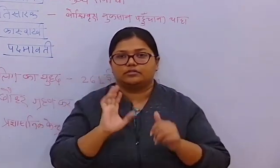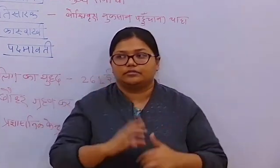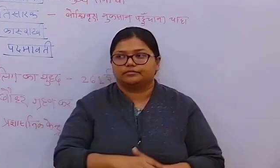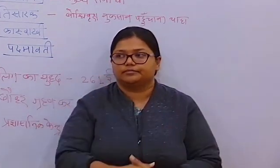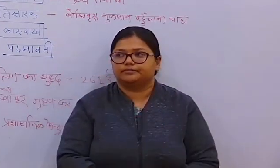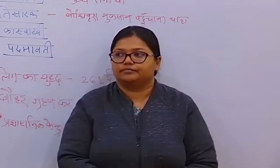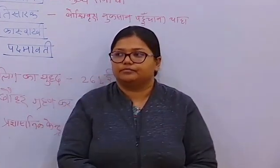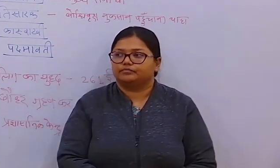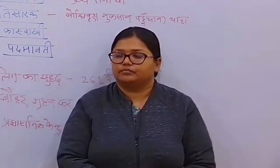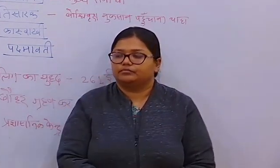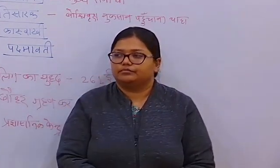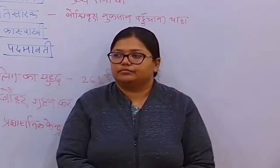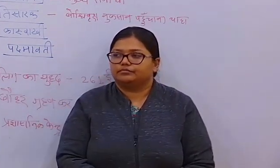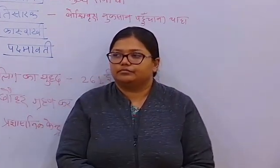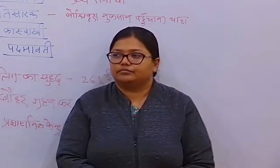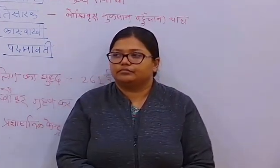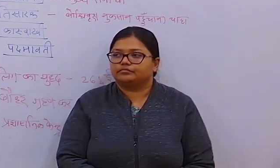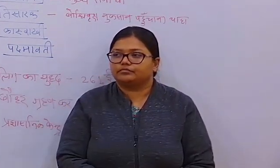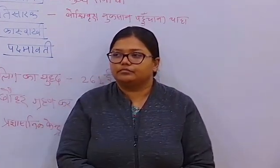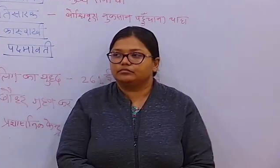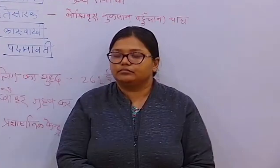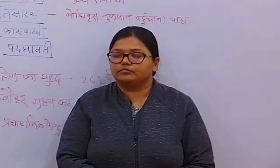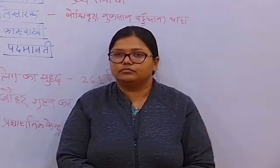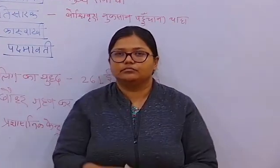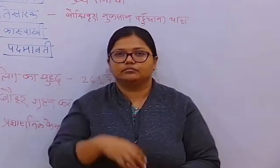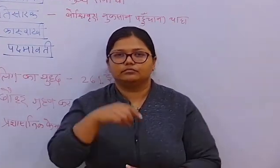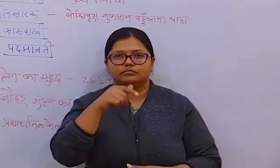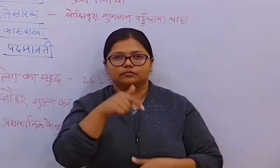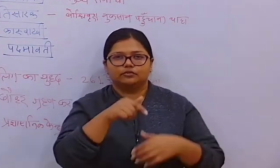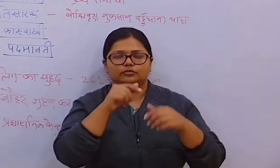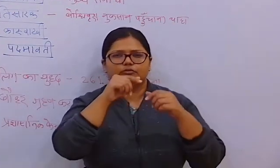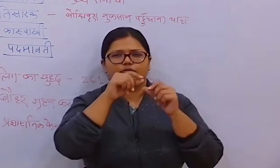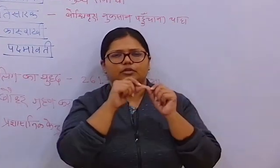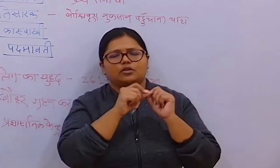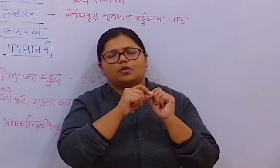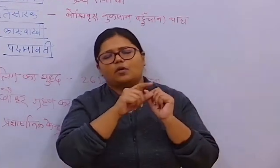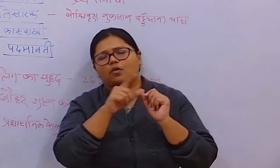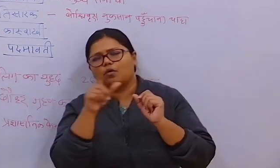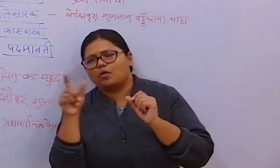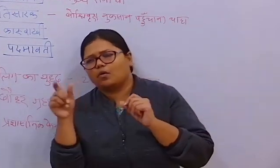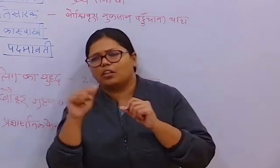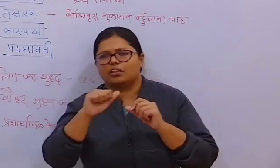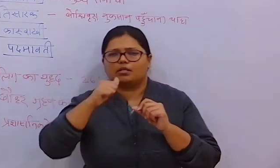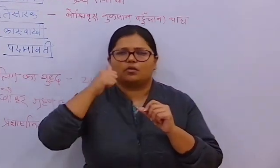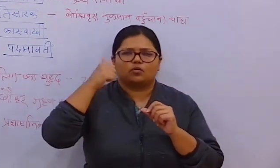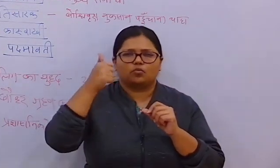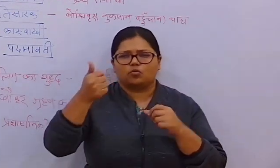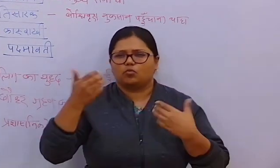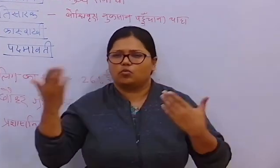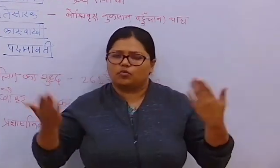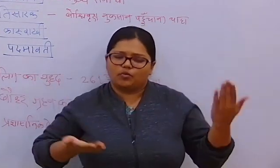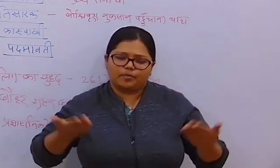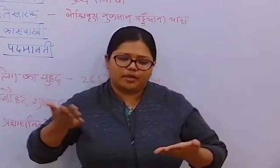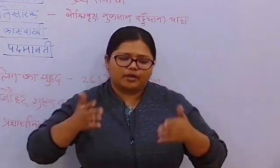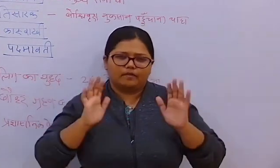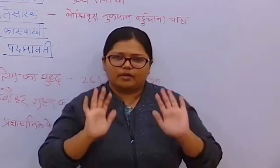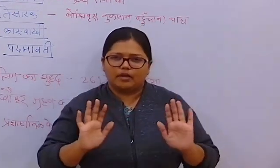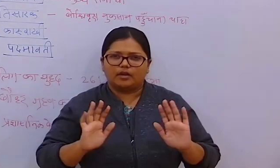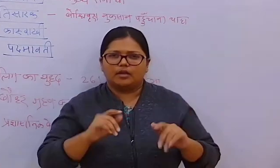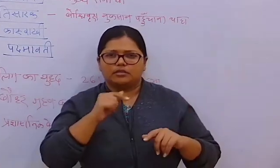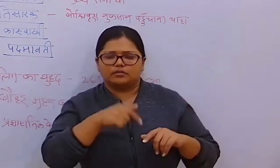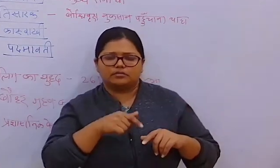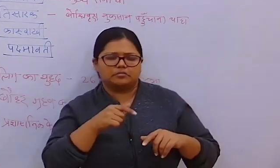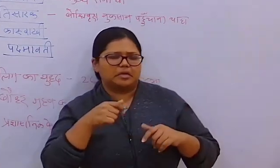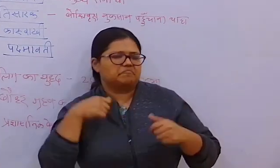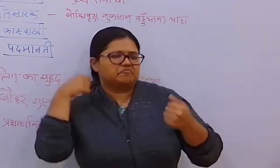उसमें सभी अच्छी बातें थी कि मतलब मनुष्य को संयम रखना चाहिए, हिंसा नहीं करना चाहिए, अच्छा आचरण करना चाहिए, ऐसी